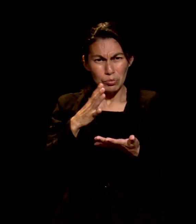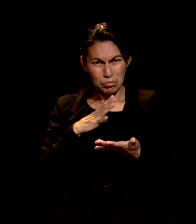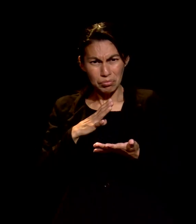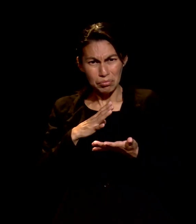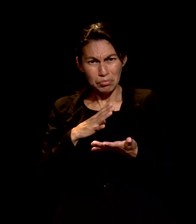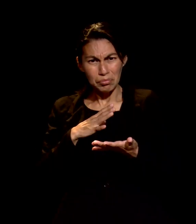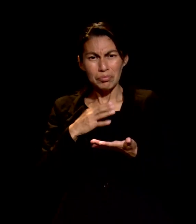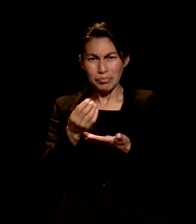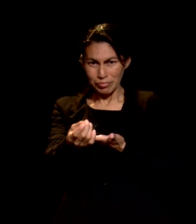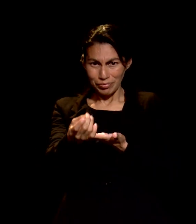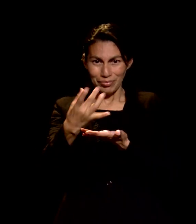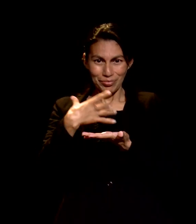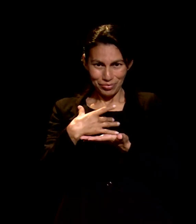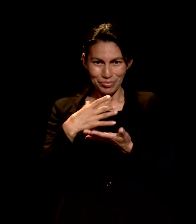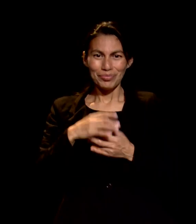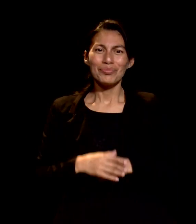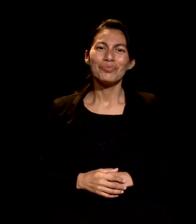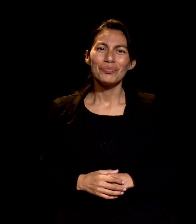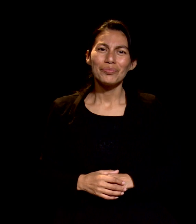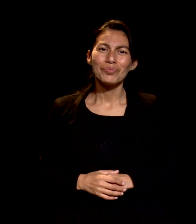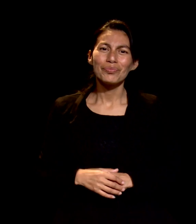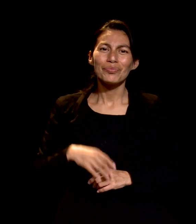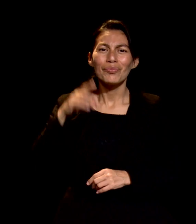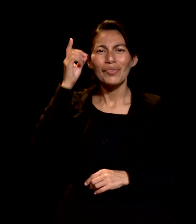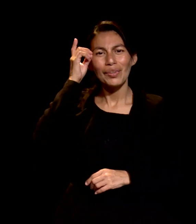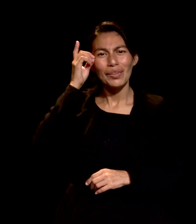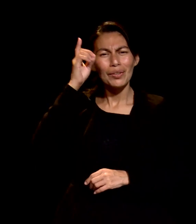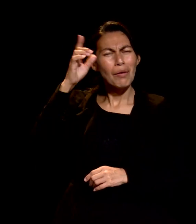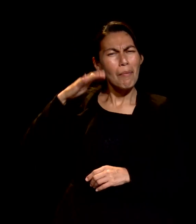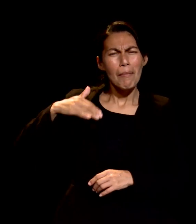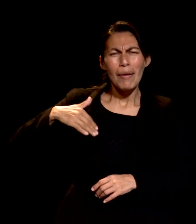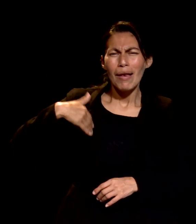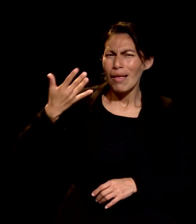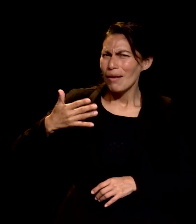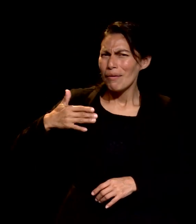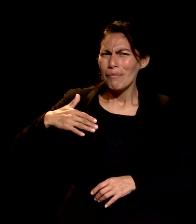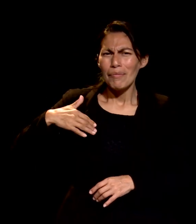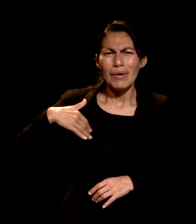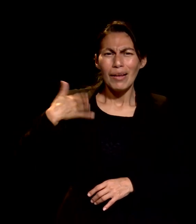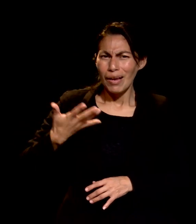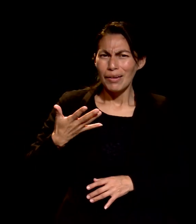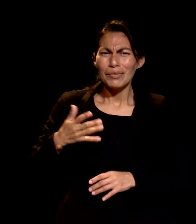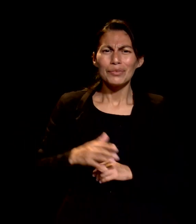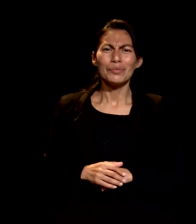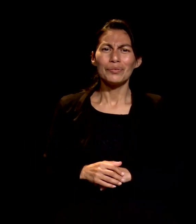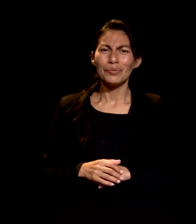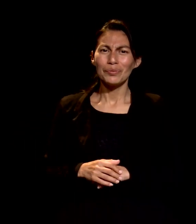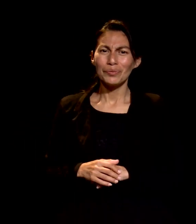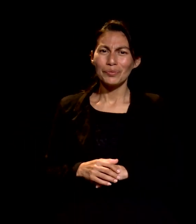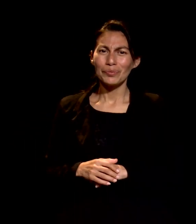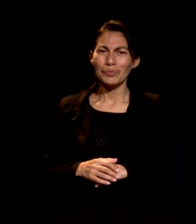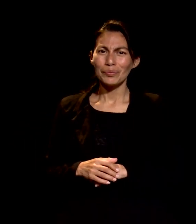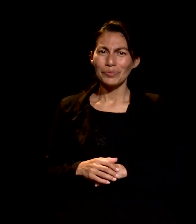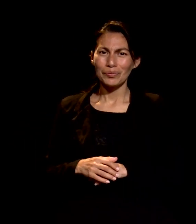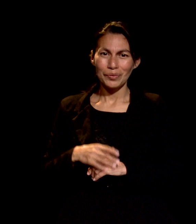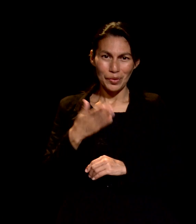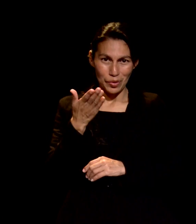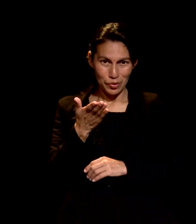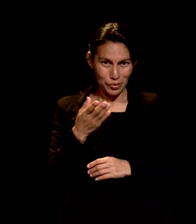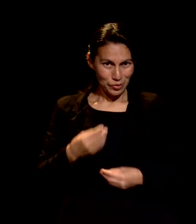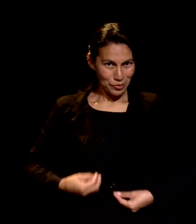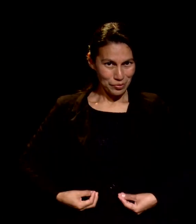porque sin duda Dios ha hecho multitud de milagros o de señales